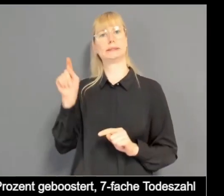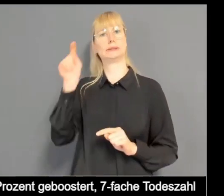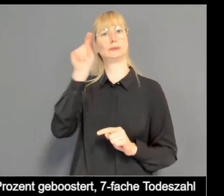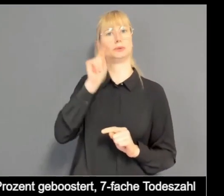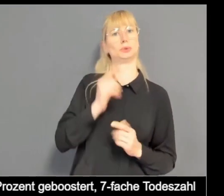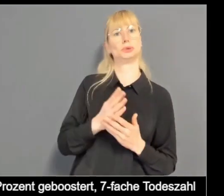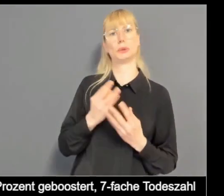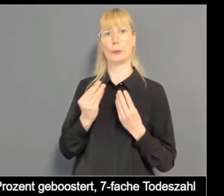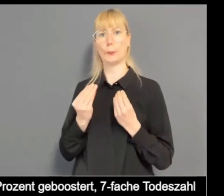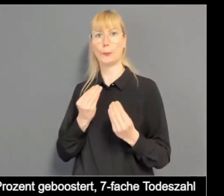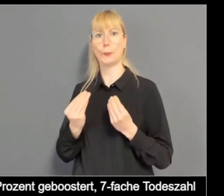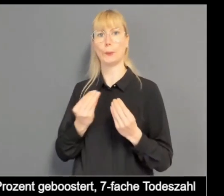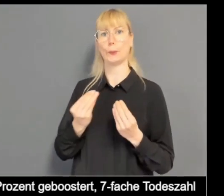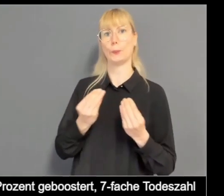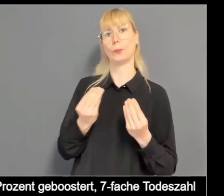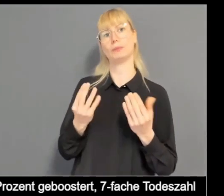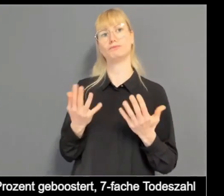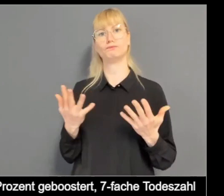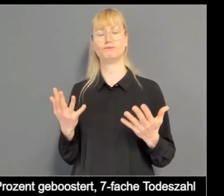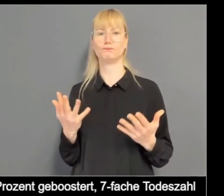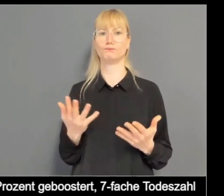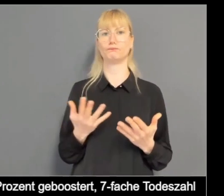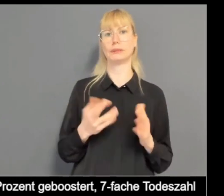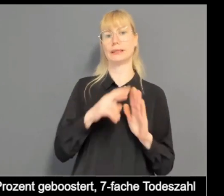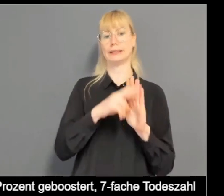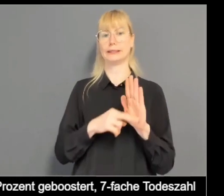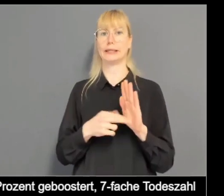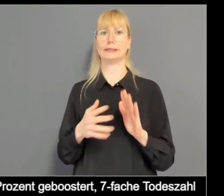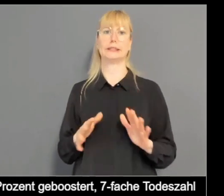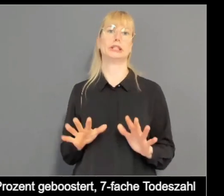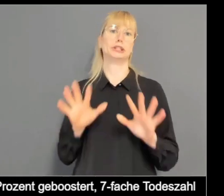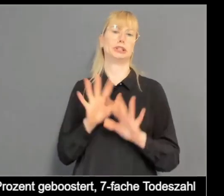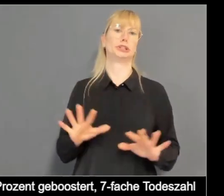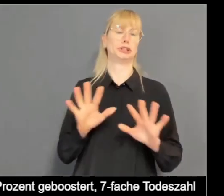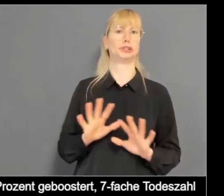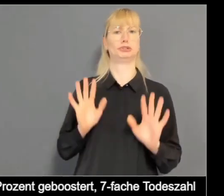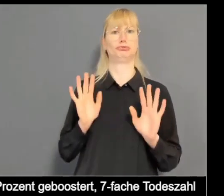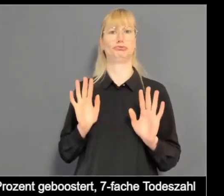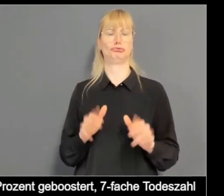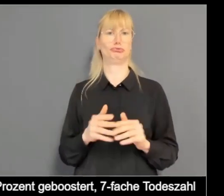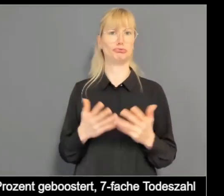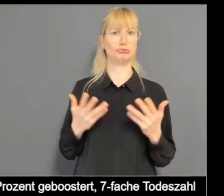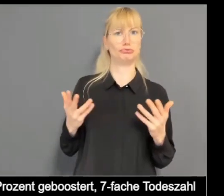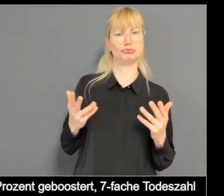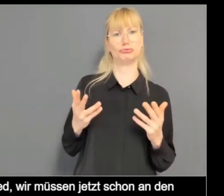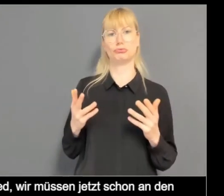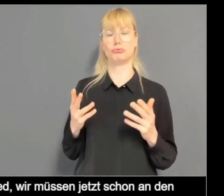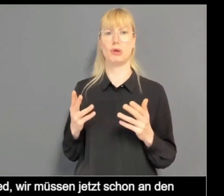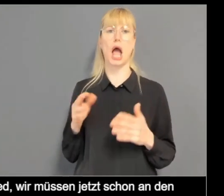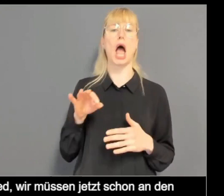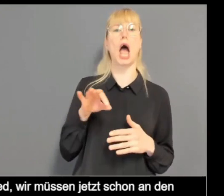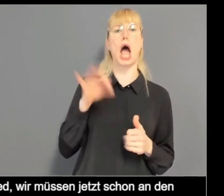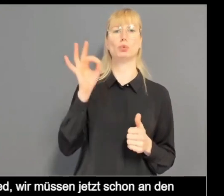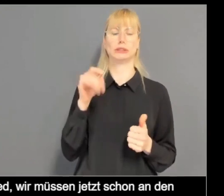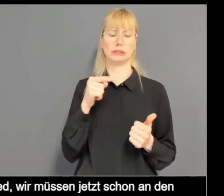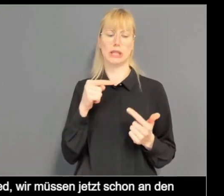Bund neue Diskussionen beginnen und der Gesundheitsminister schon die Regelung seiner eigenen Regierung relativiert